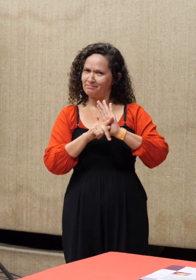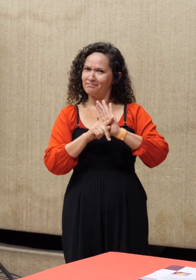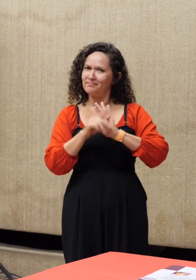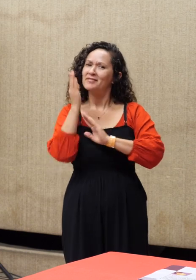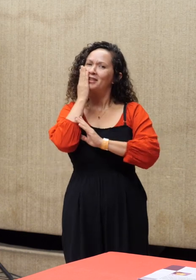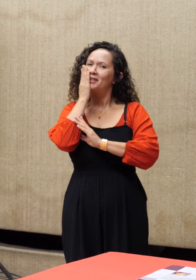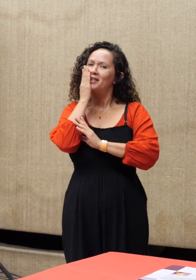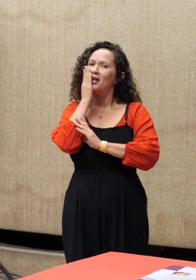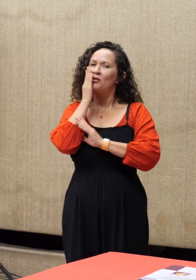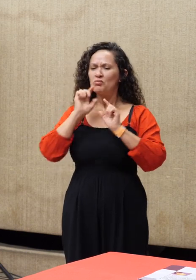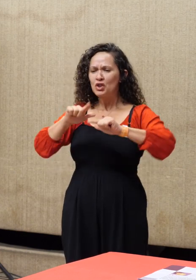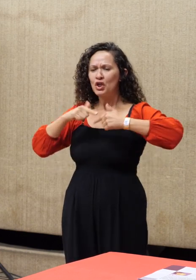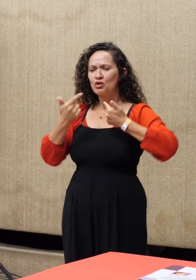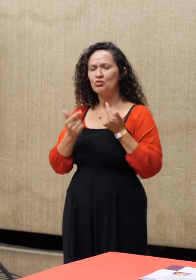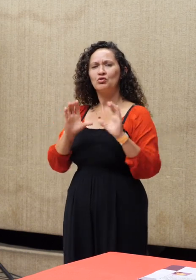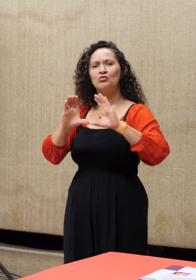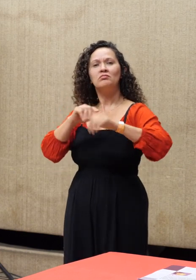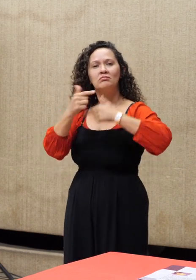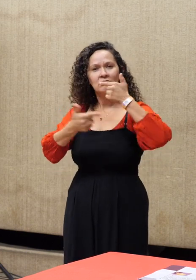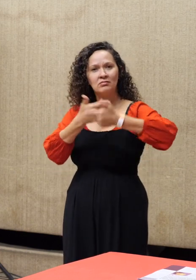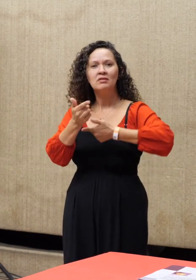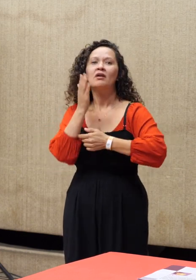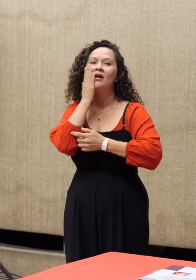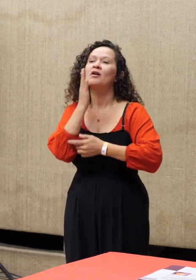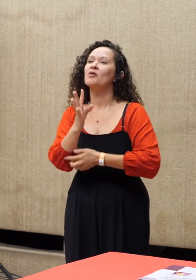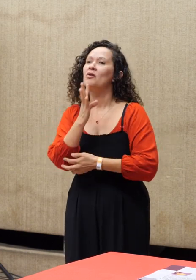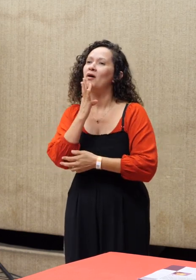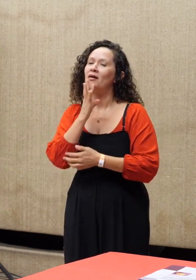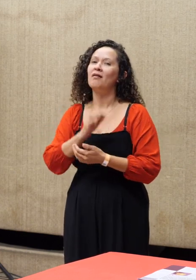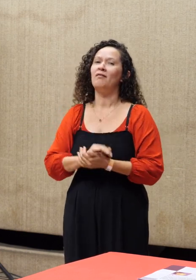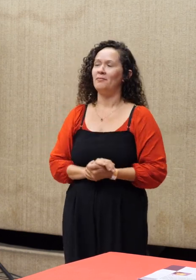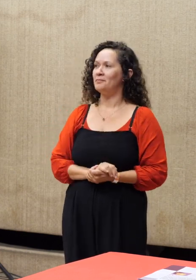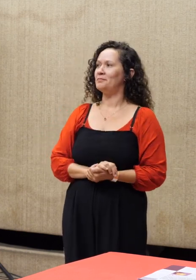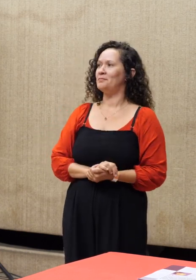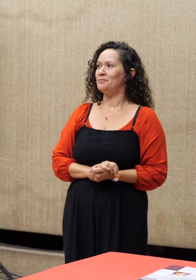gente sabe quem luta pela classe trabalhadora.